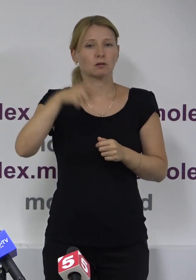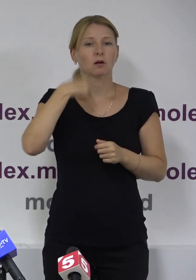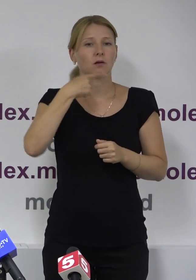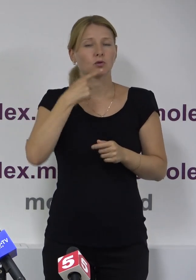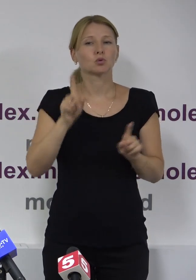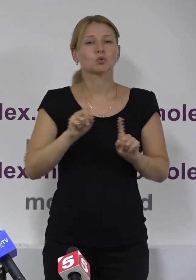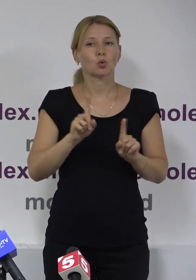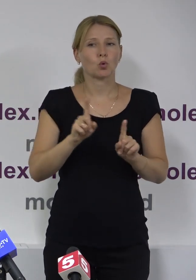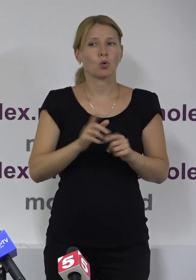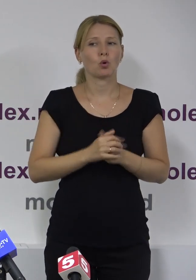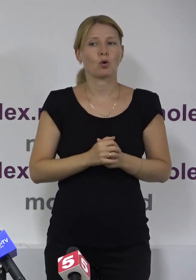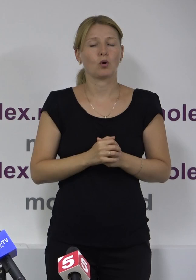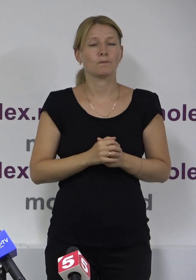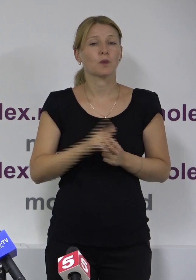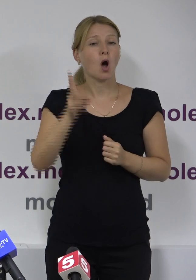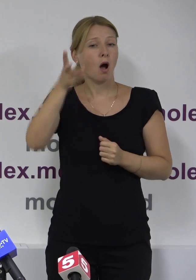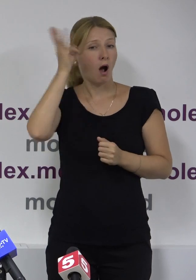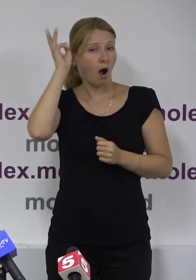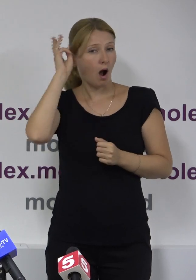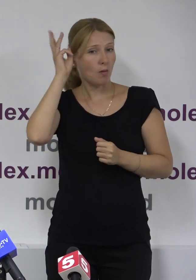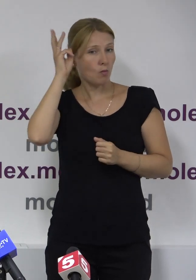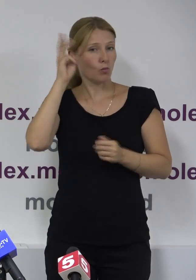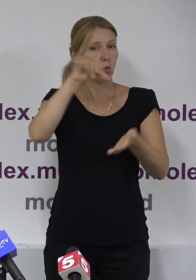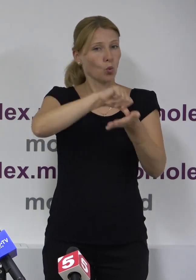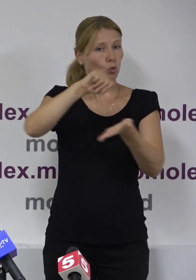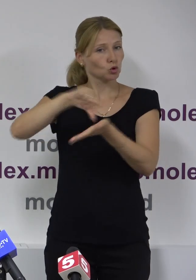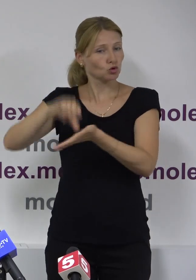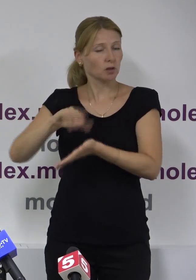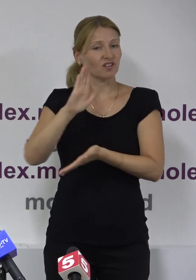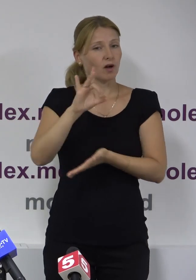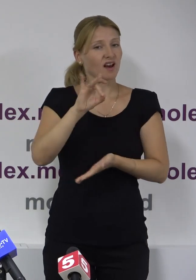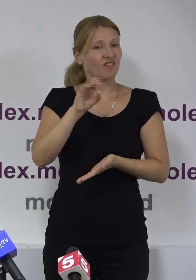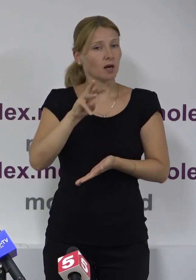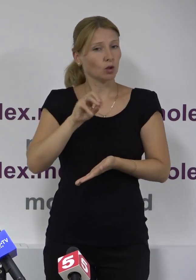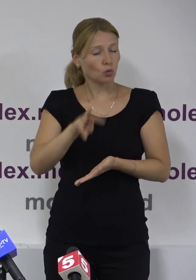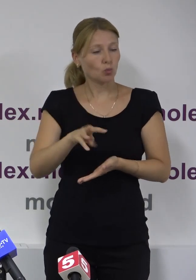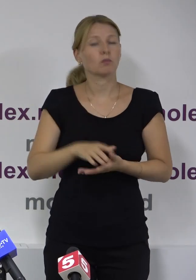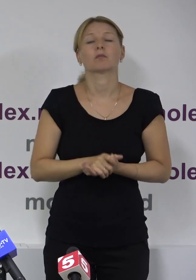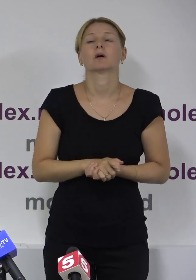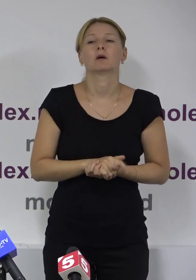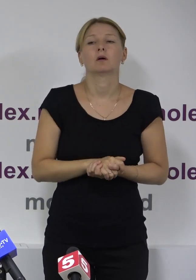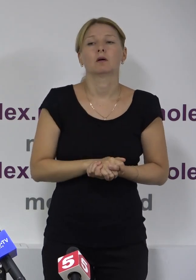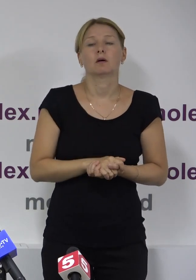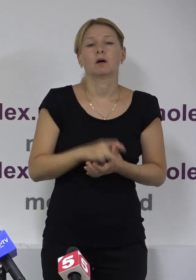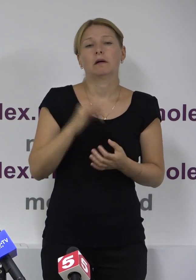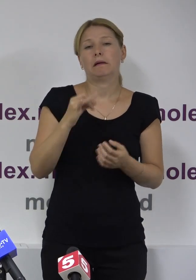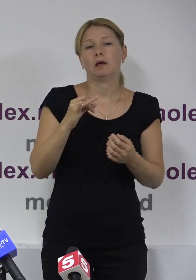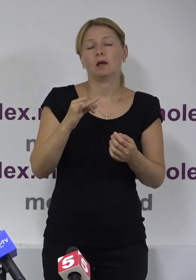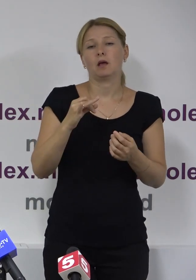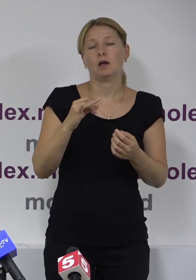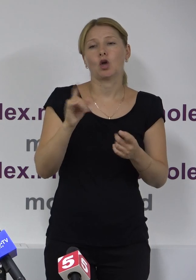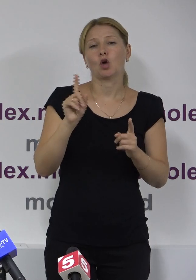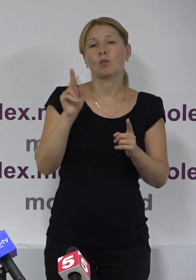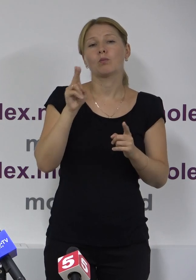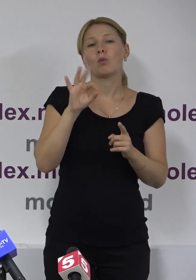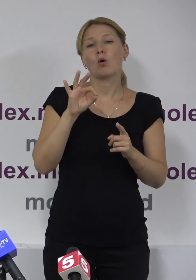cu inițiativa Ambasadori pentru Referendum. Când vorbim despre alți potențiali participanți la